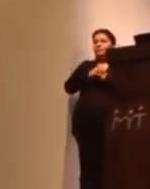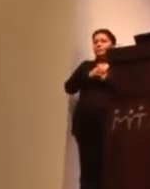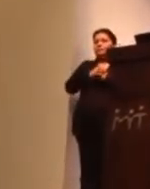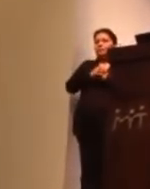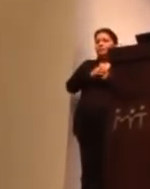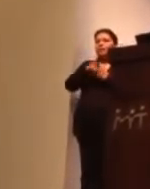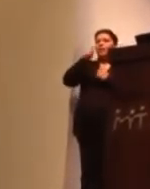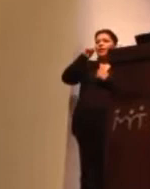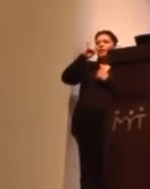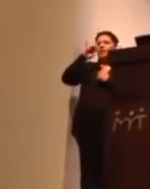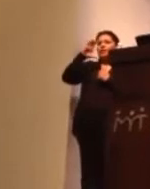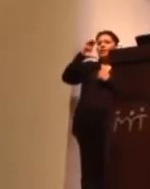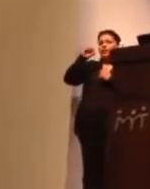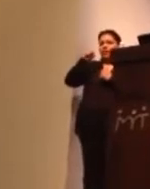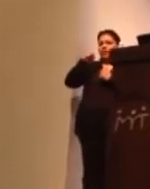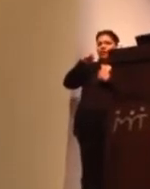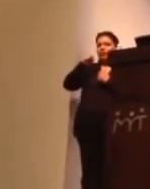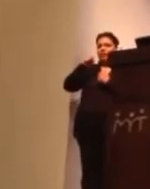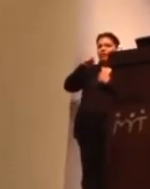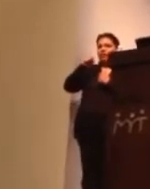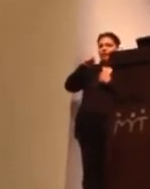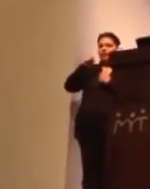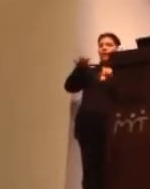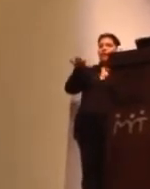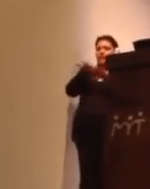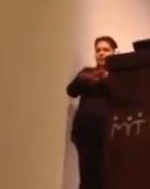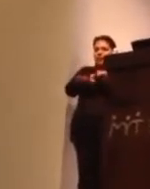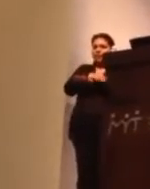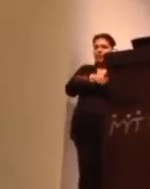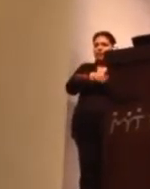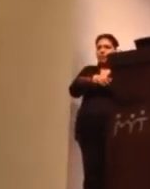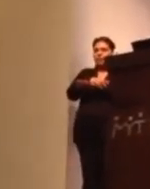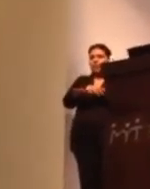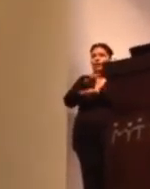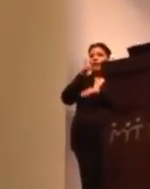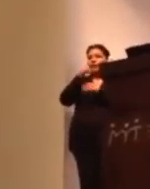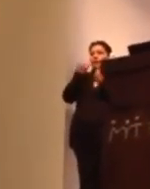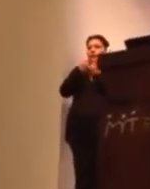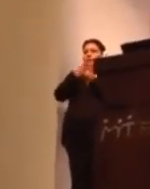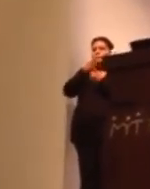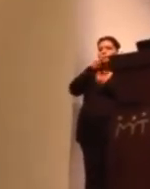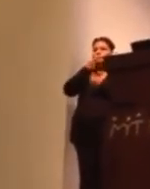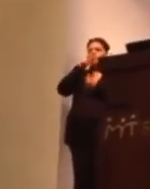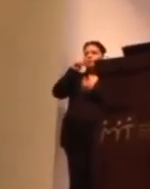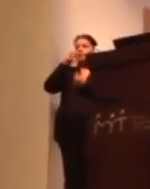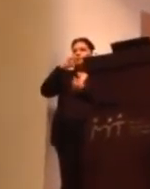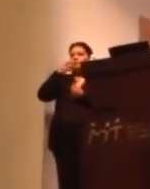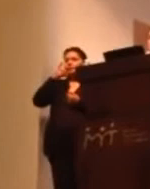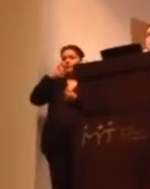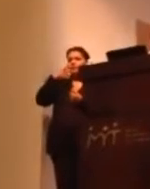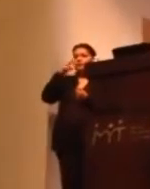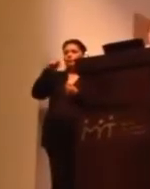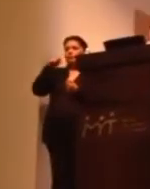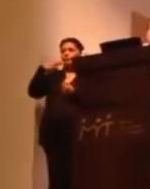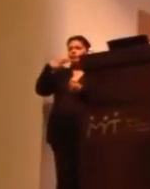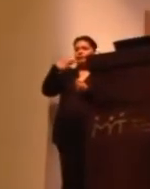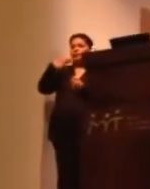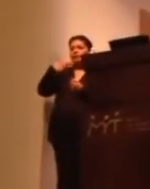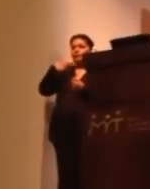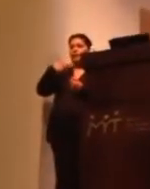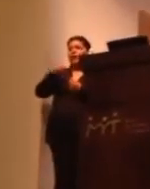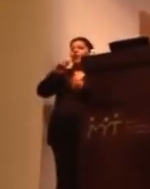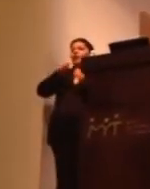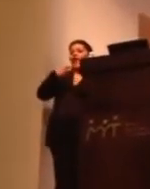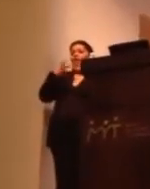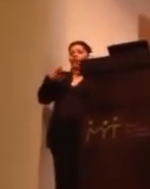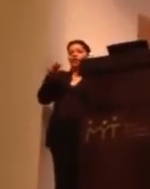tics. Los niños que tienen TDAH, hay un porcentaje del 18% que tiene tics y va